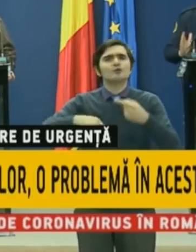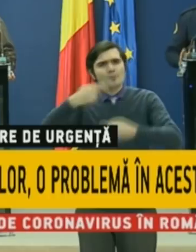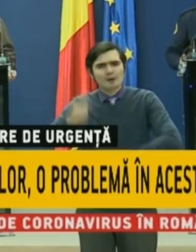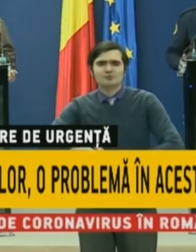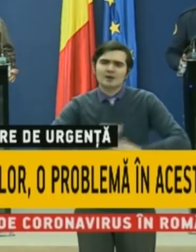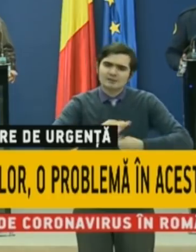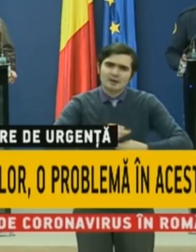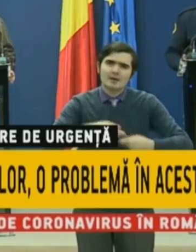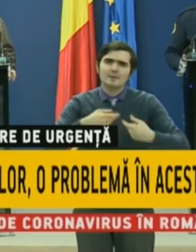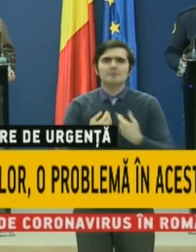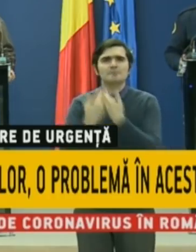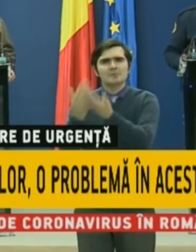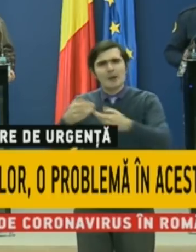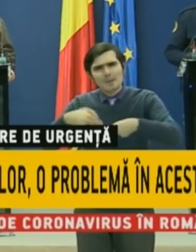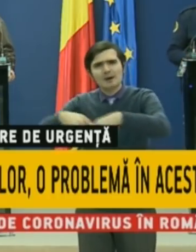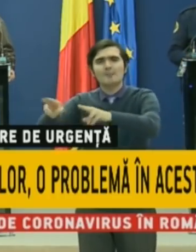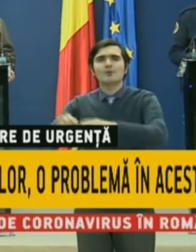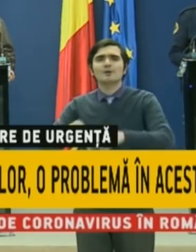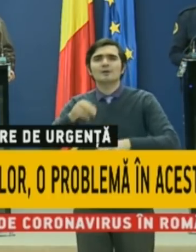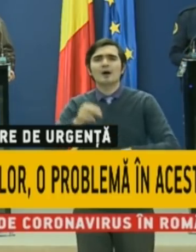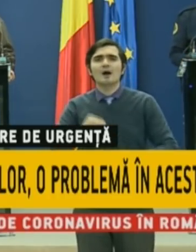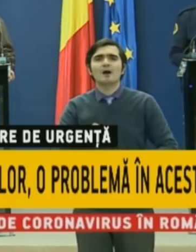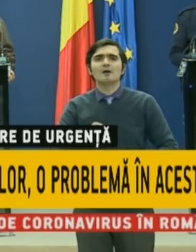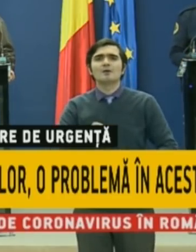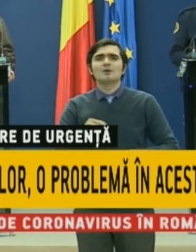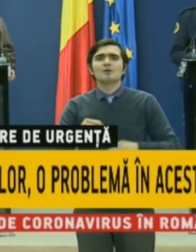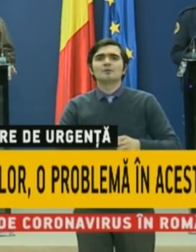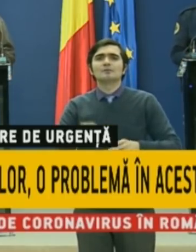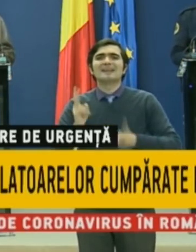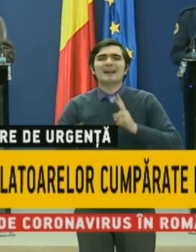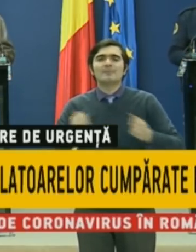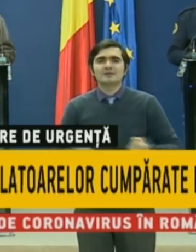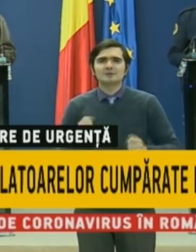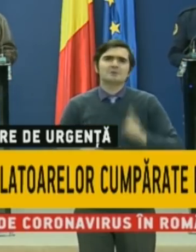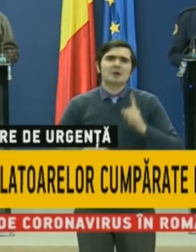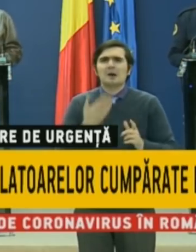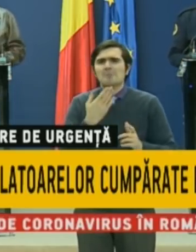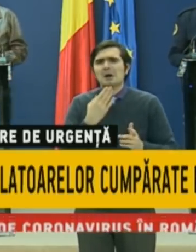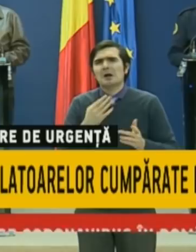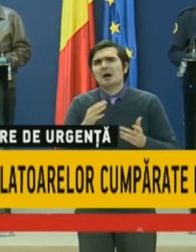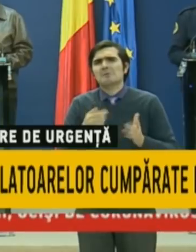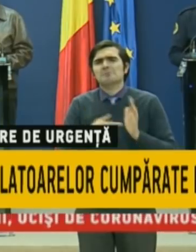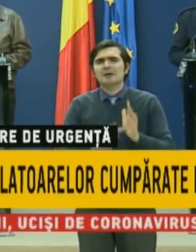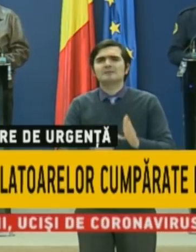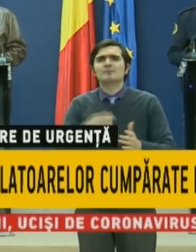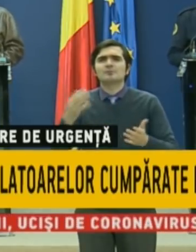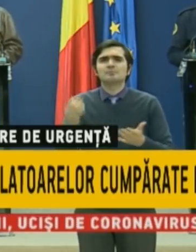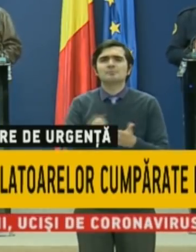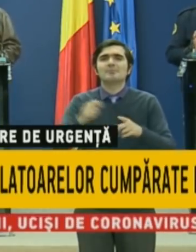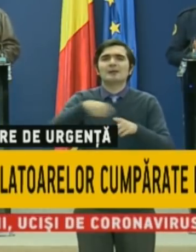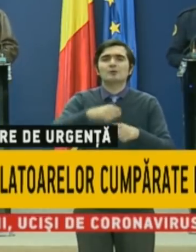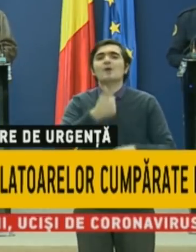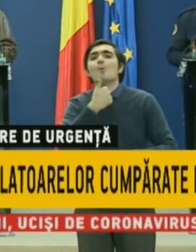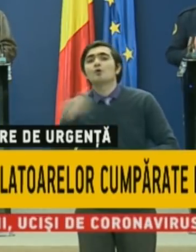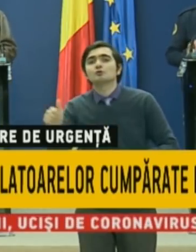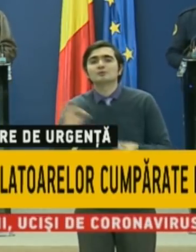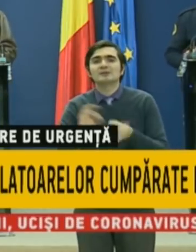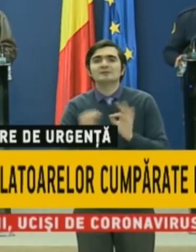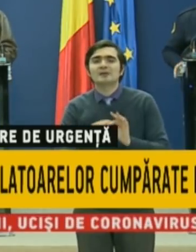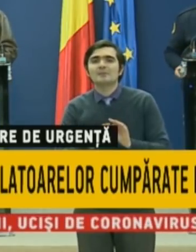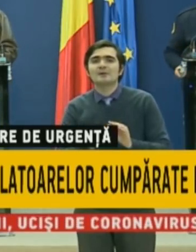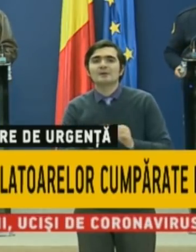redăm unităților de terapie intensivă. Dacă reușim din cele 190 măcar 100 să le dăm, înseamnă că am crescut cu